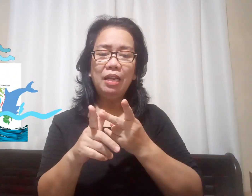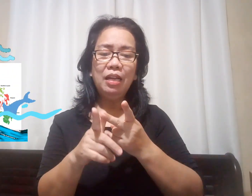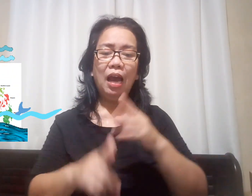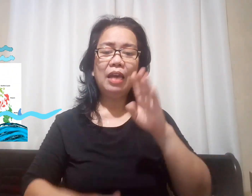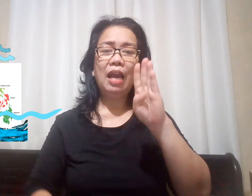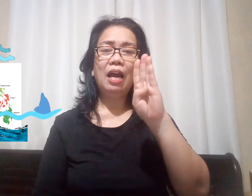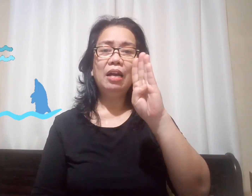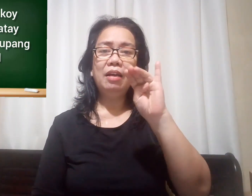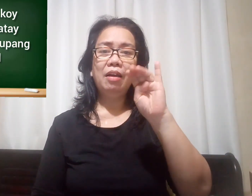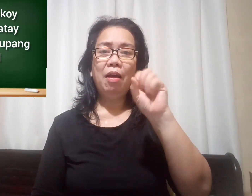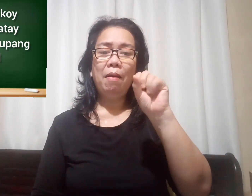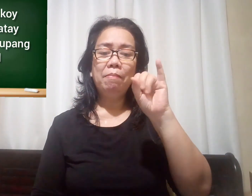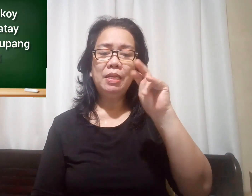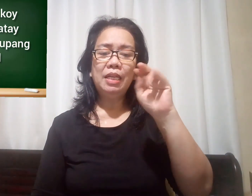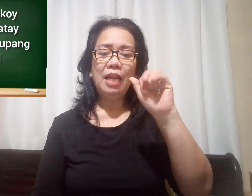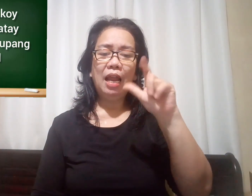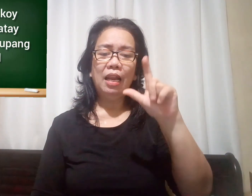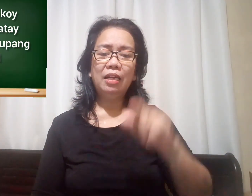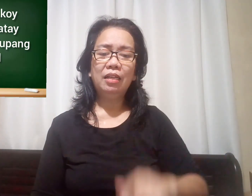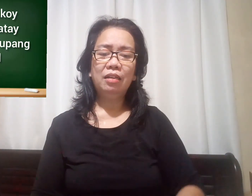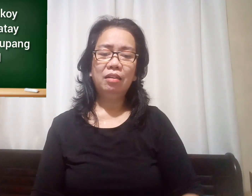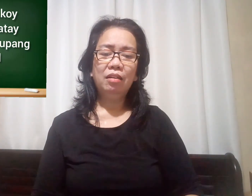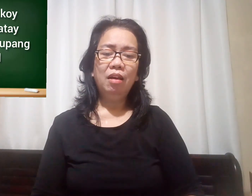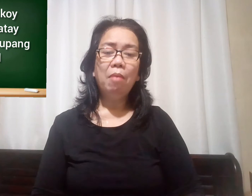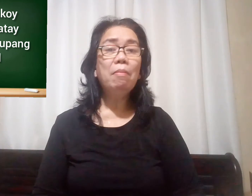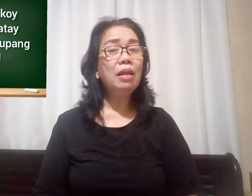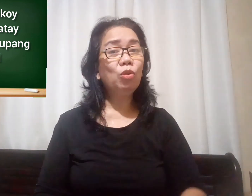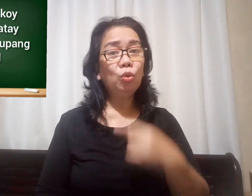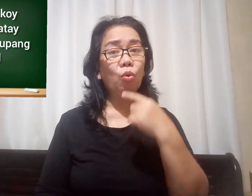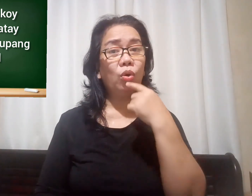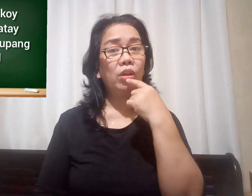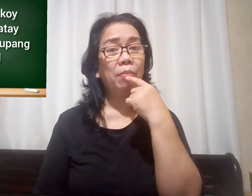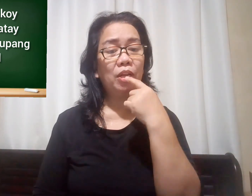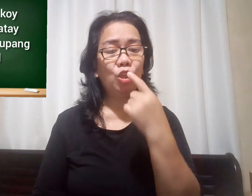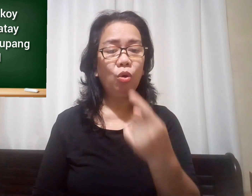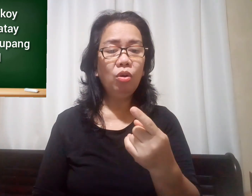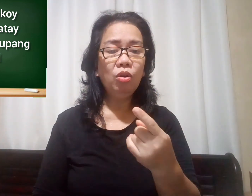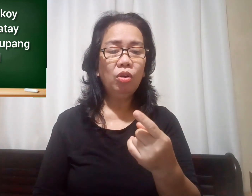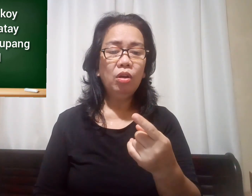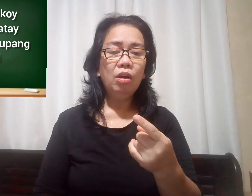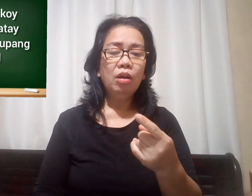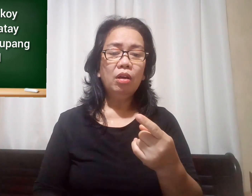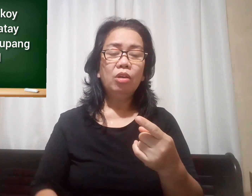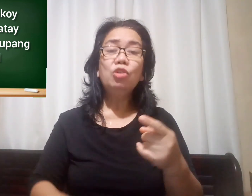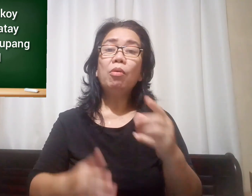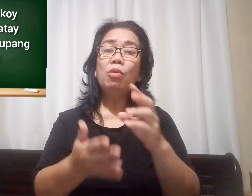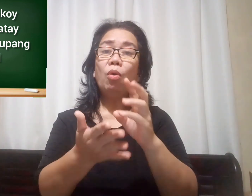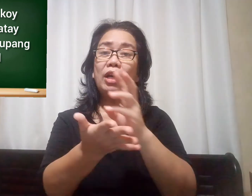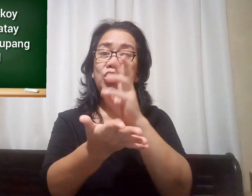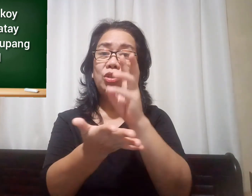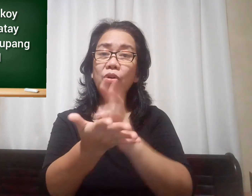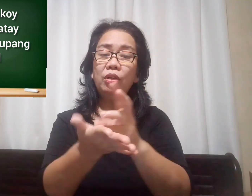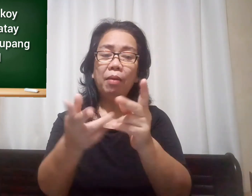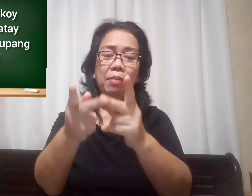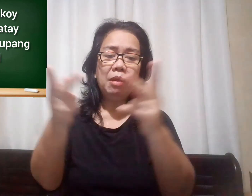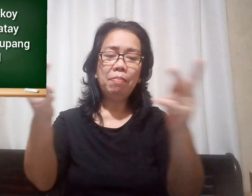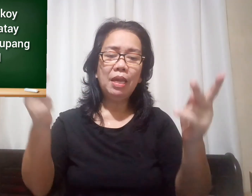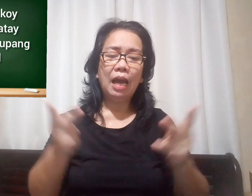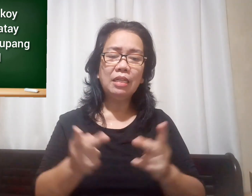ay ang bisinal. Matutukoy naman ito yung lokasyon ng Pilipinas